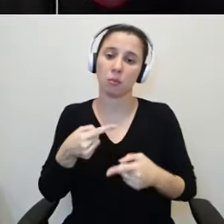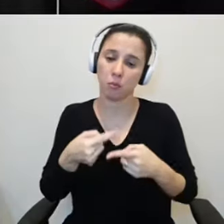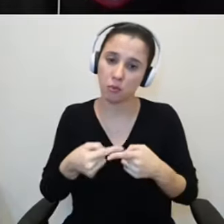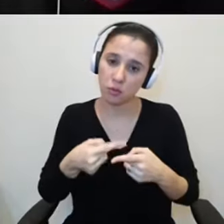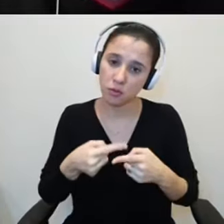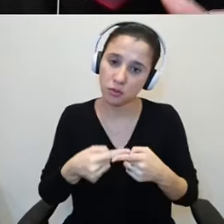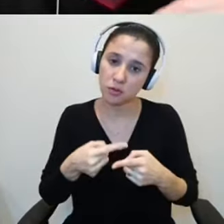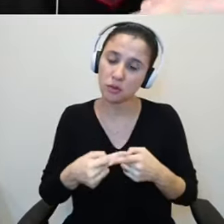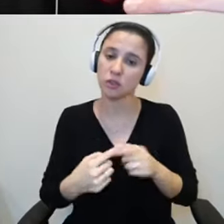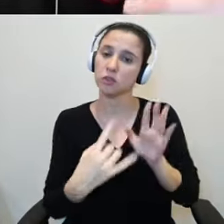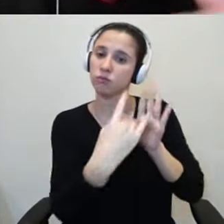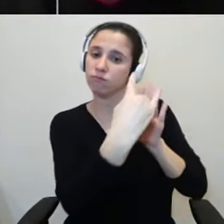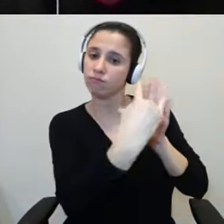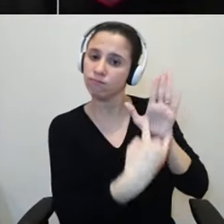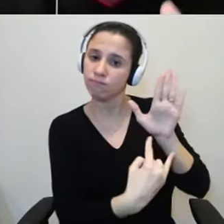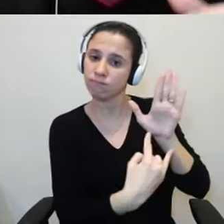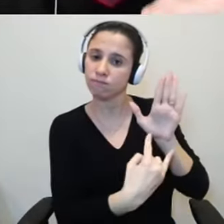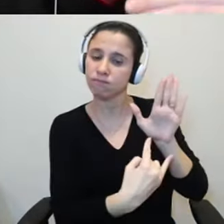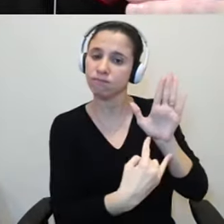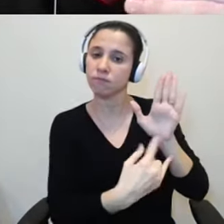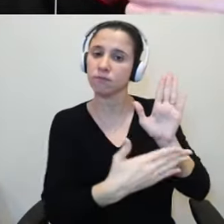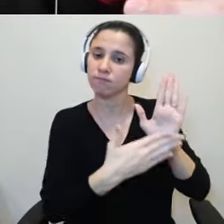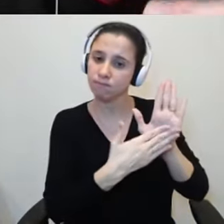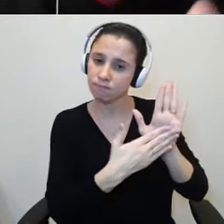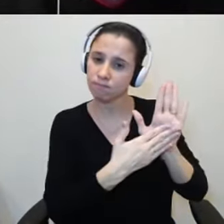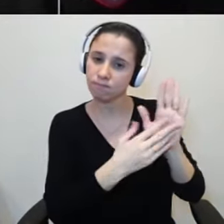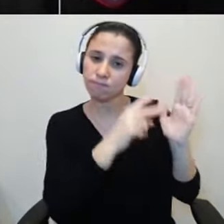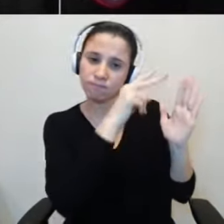sendo analisados, compilados,